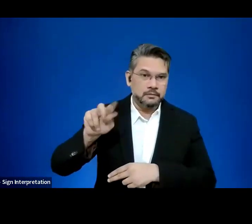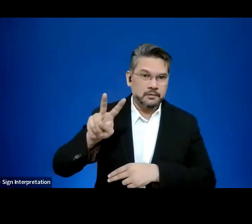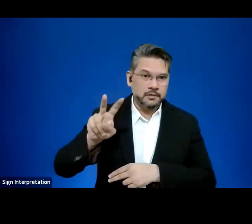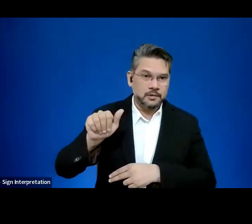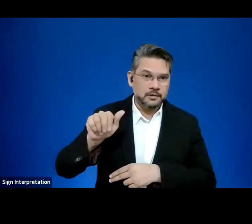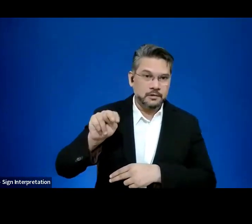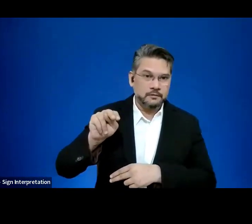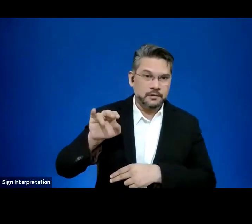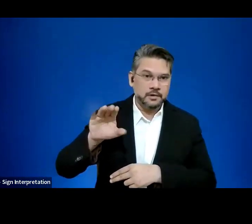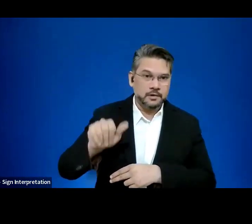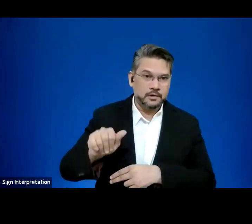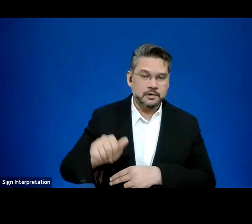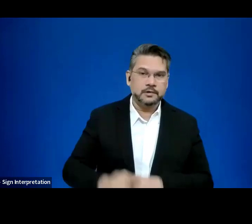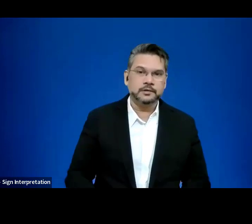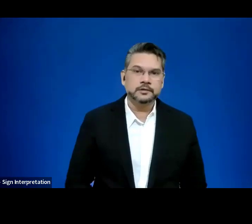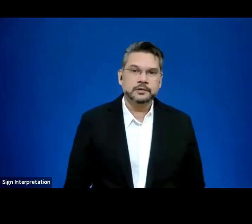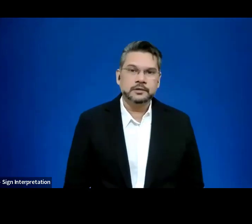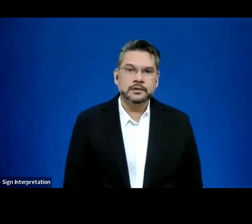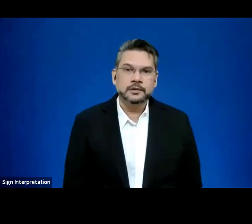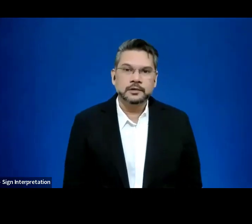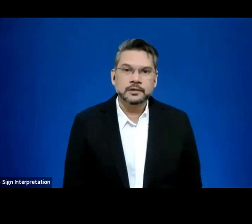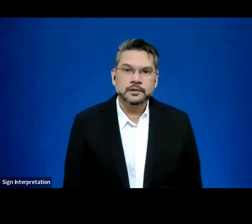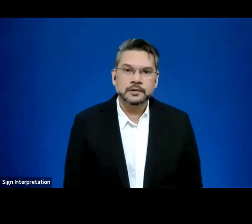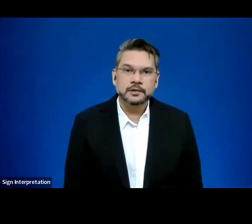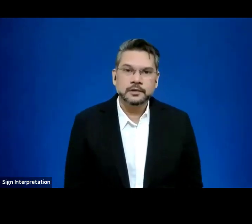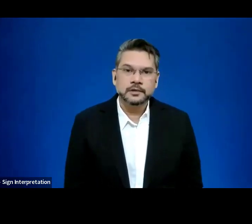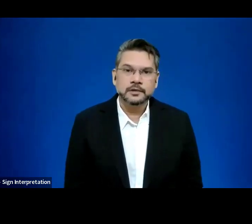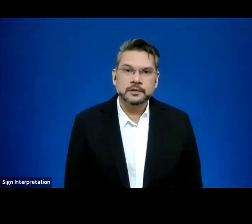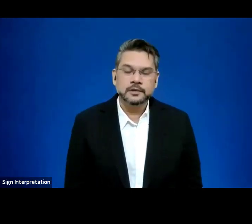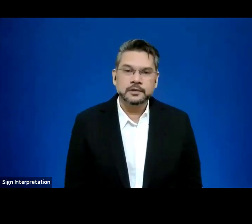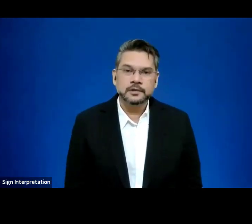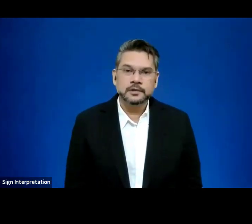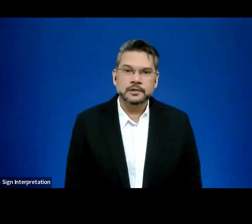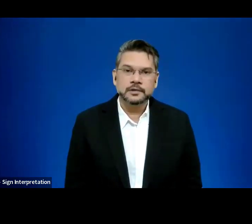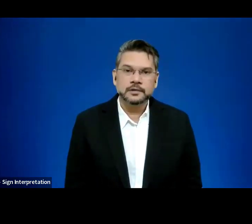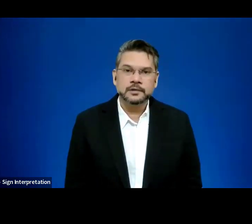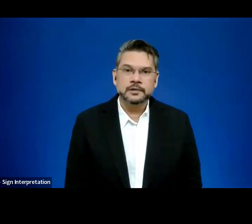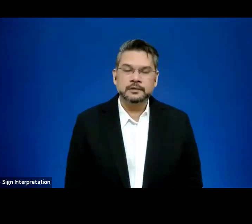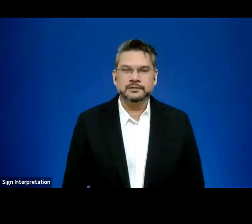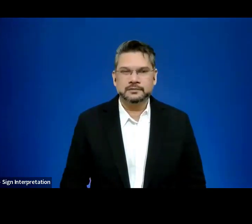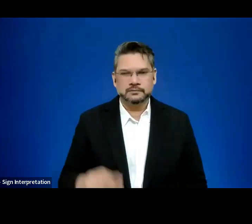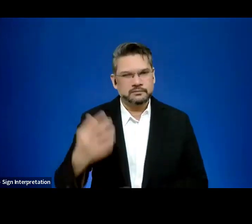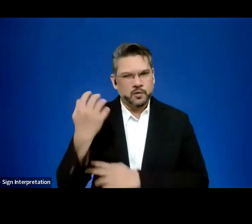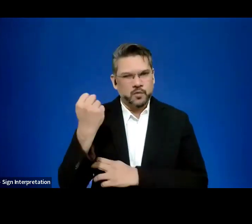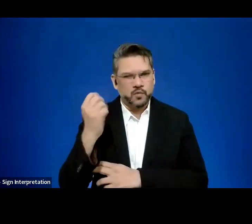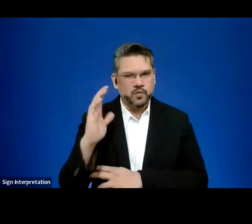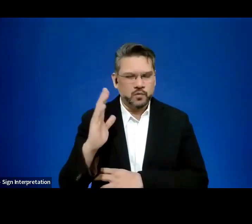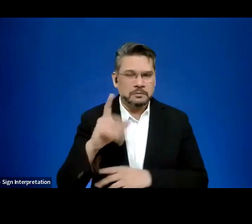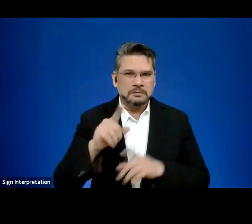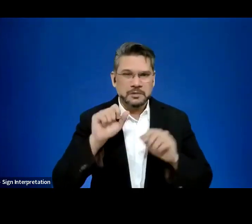可以听得到我吗？我是 Lavania， 听得到我声音吗？